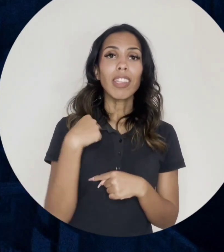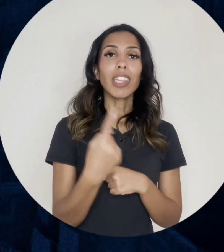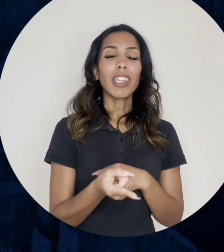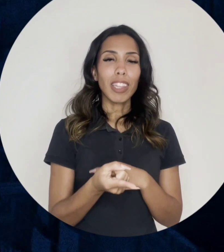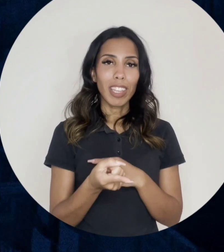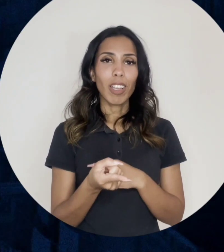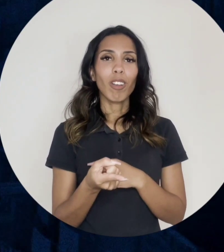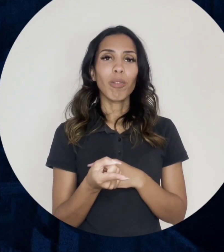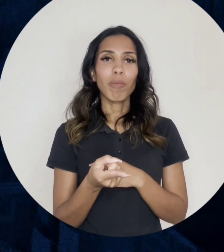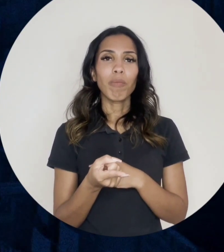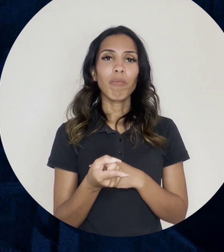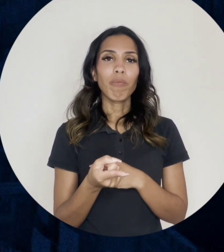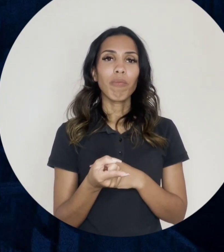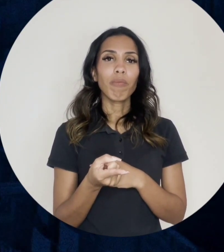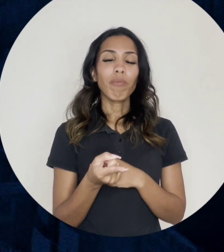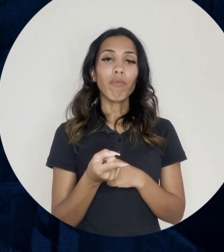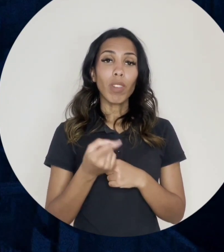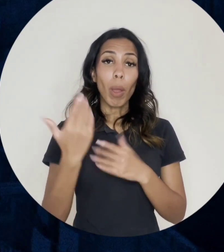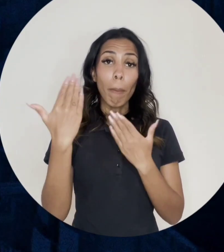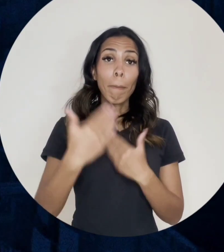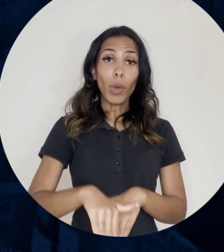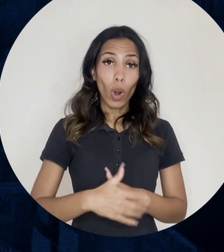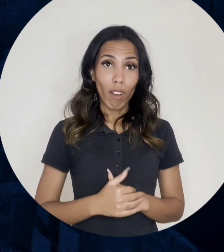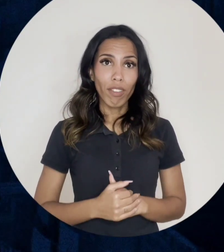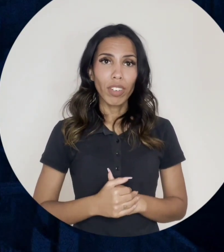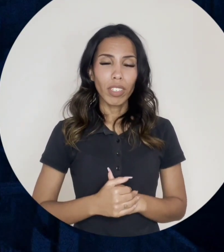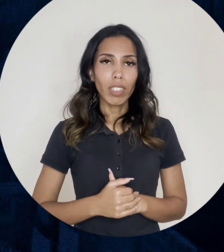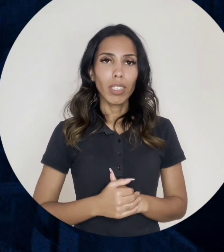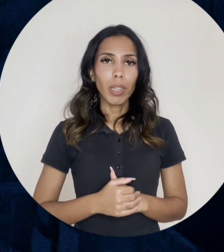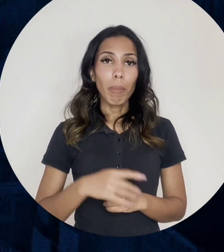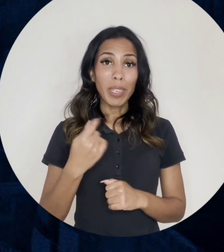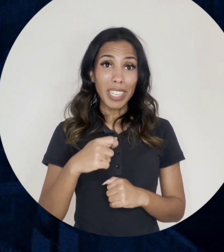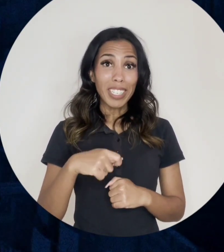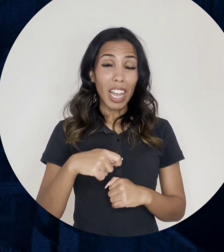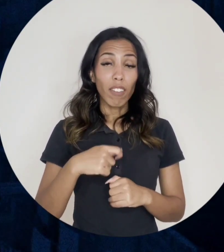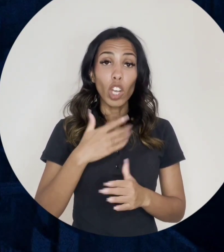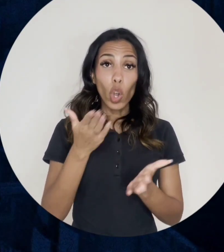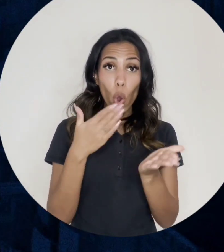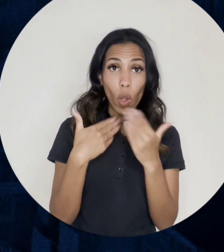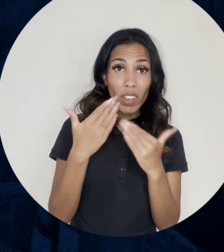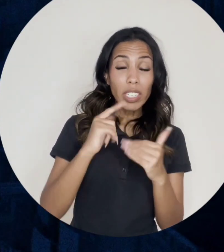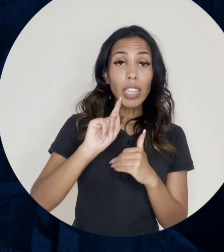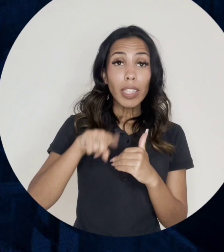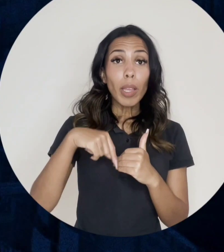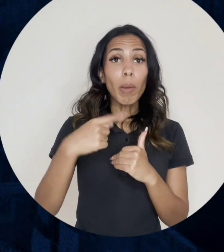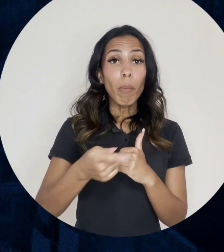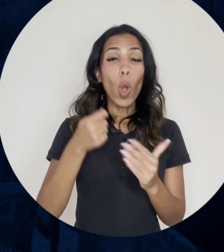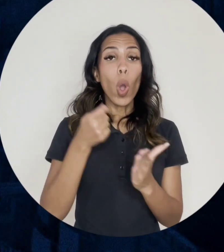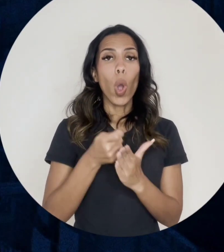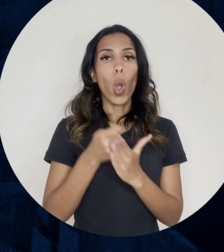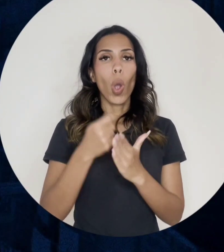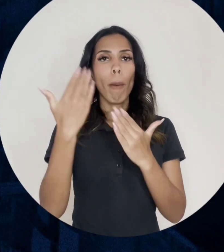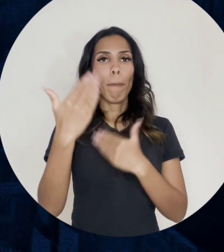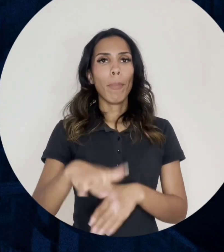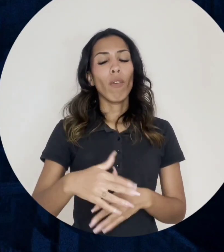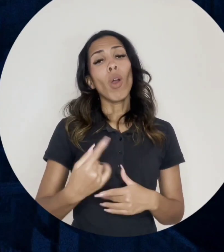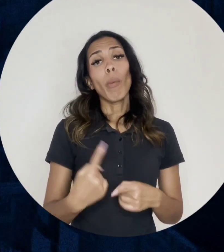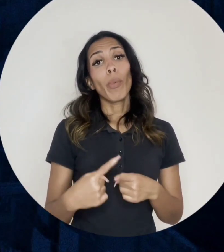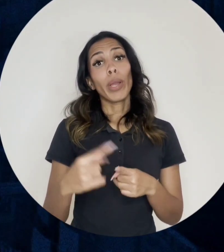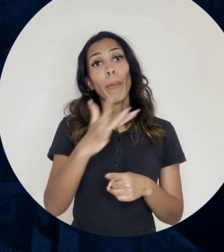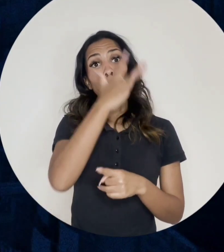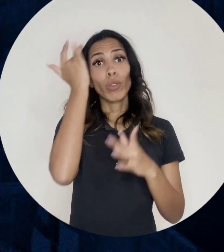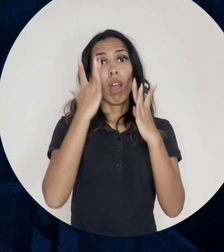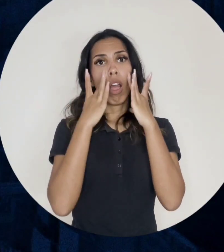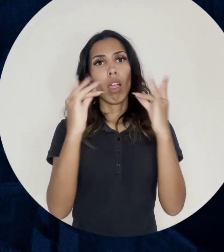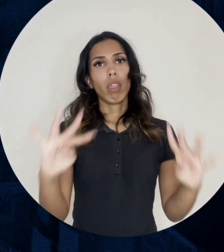fosse caísse em prova. E foi feito. Foi feito, que aí eu era obrigada de alguma forma,